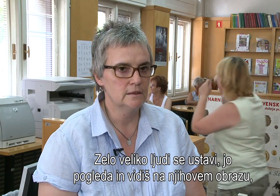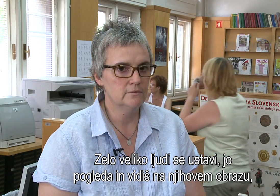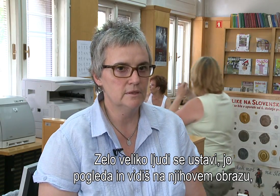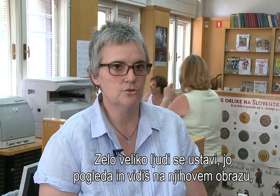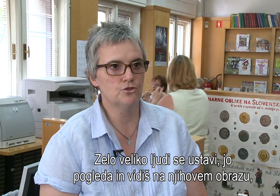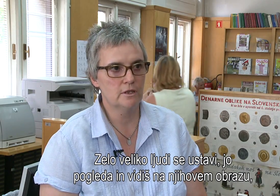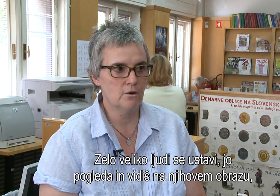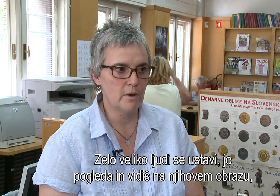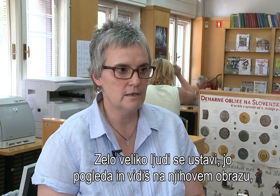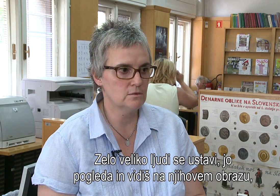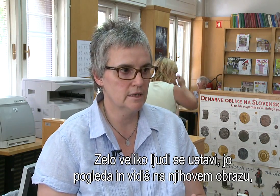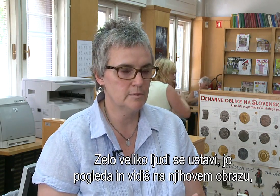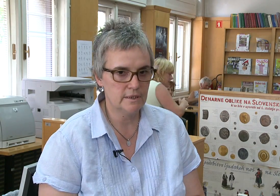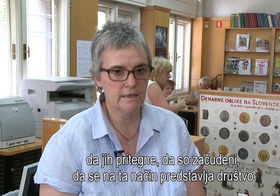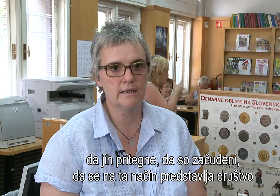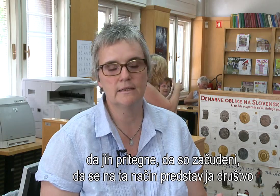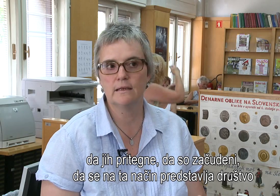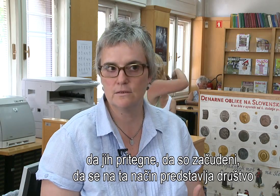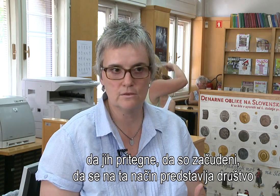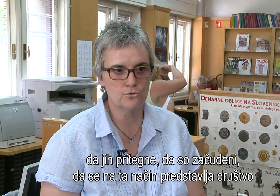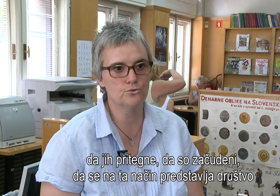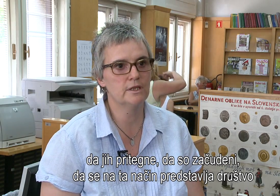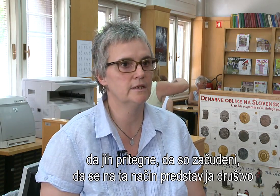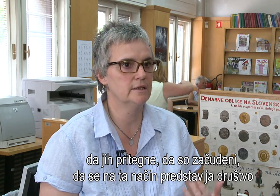in vidiš na obrazu, da jih pritegne, da so začudeni,